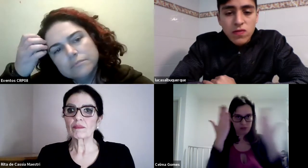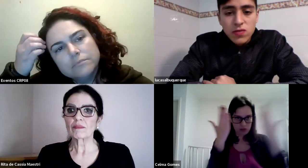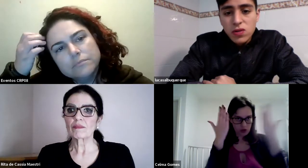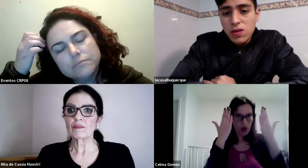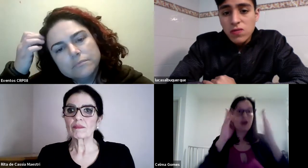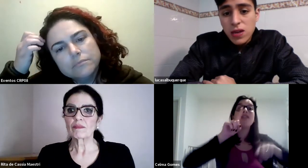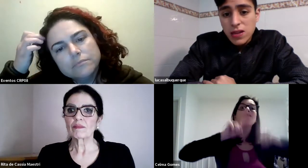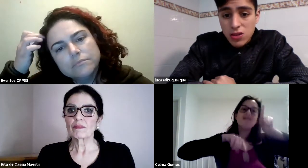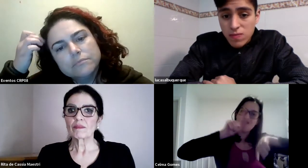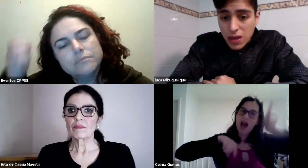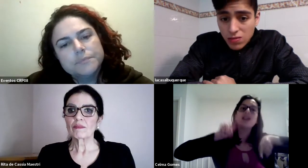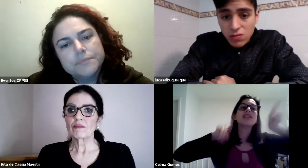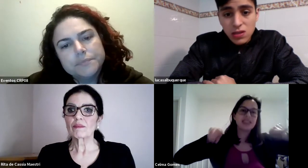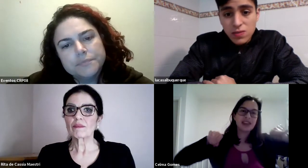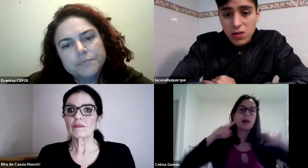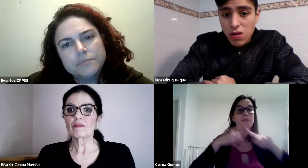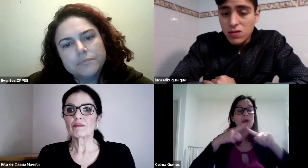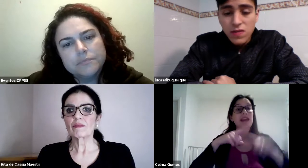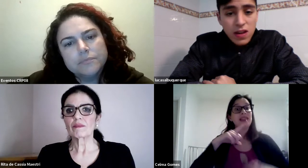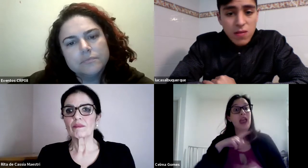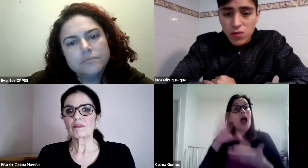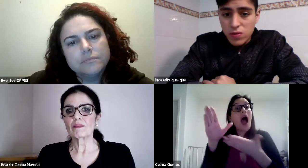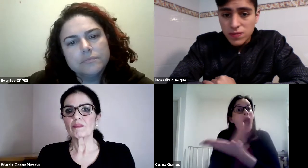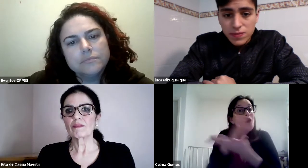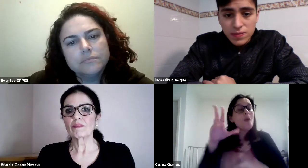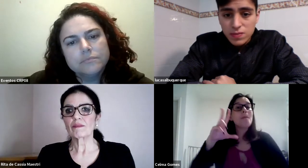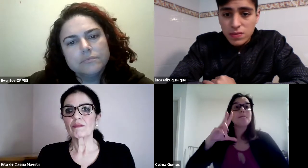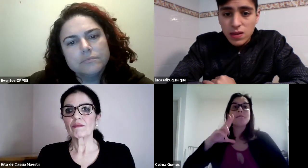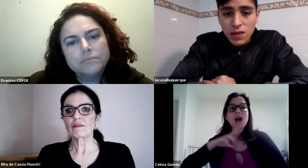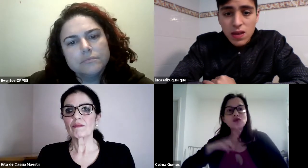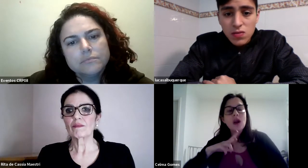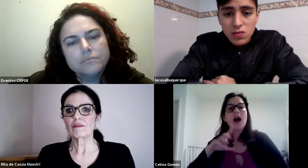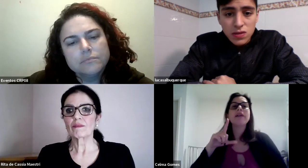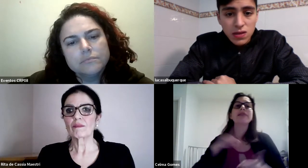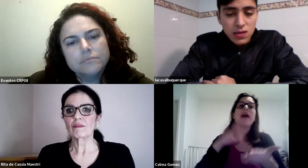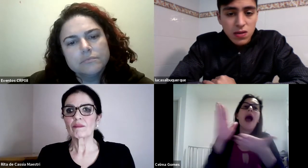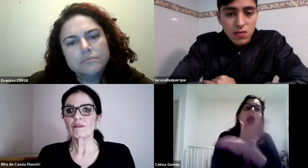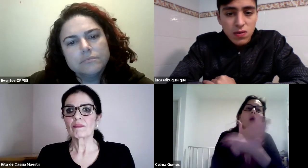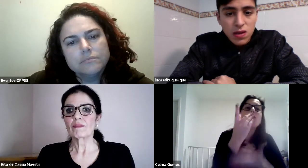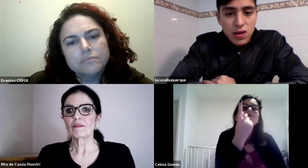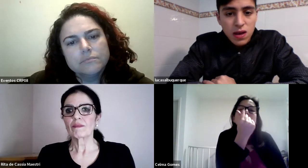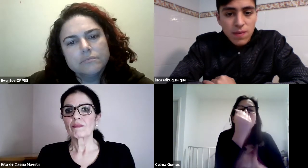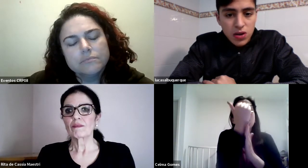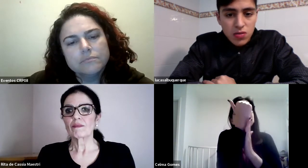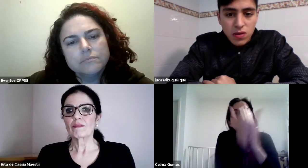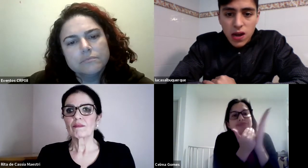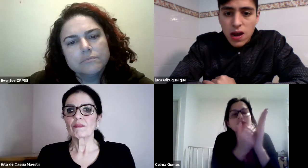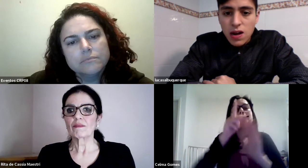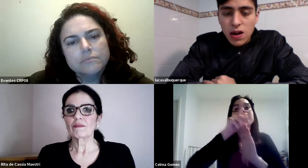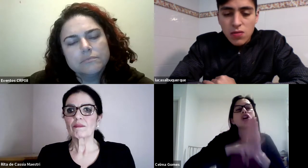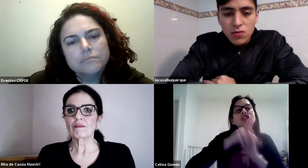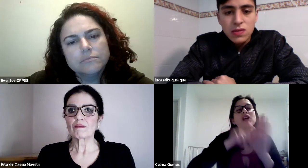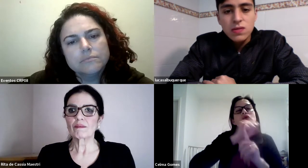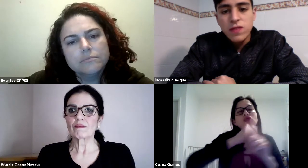como funciona o atendimento com esses psicólogos varia muito. Tem alguns que são